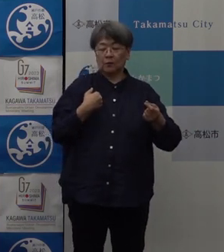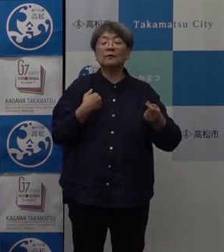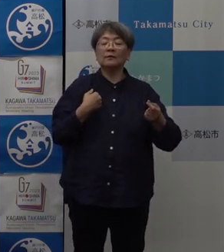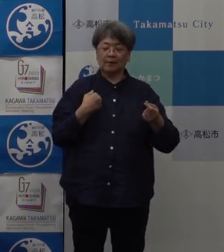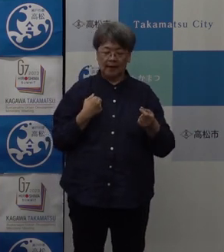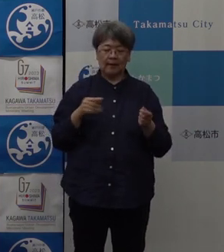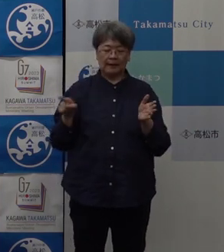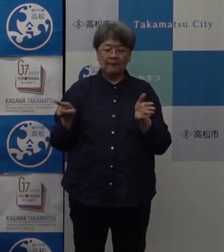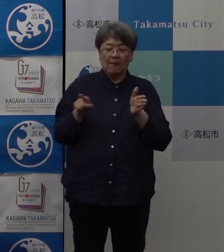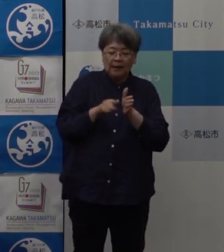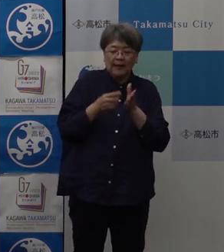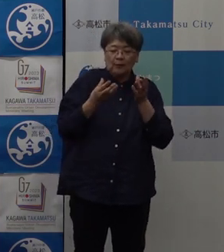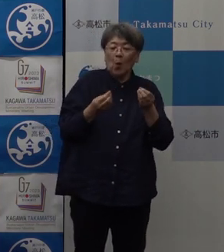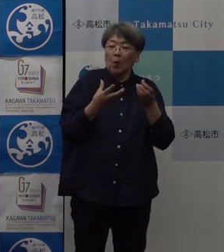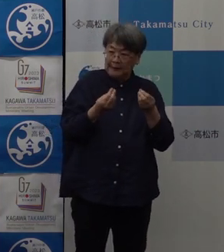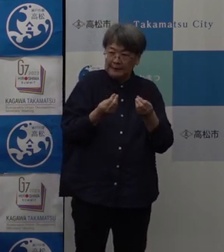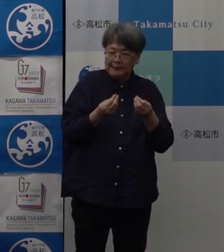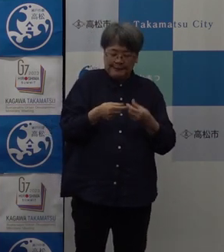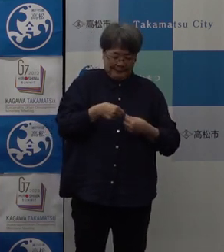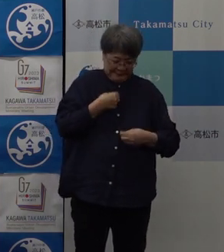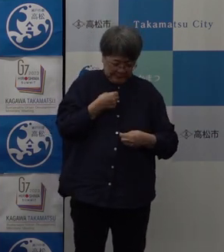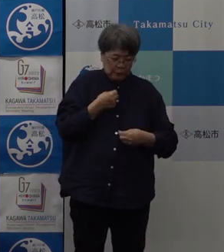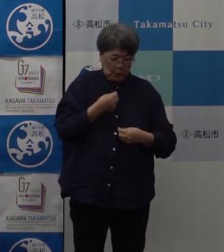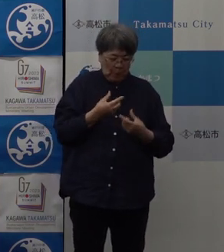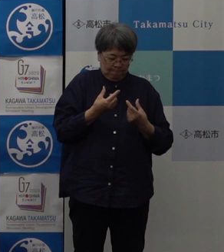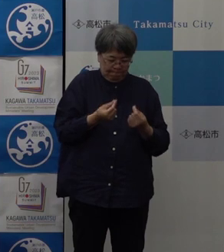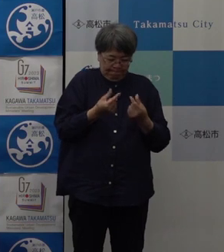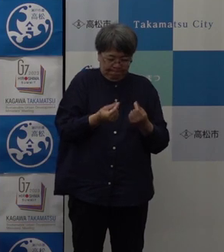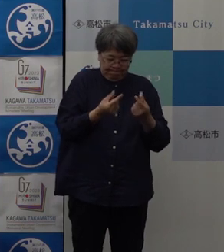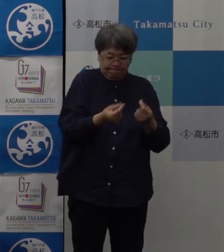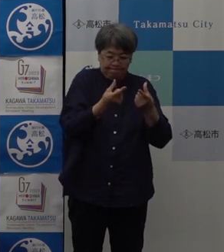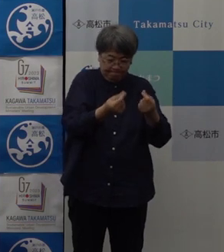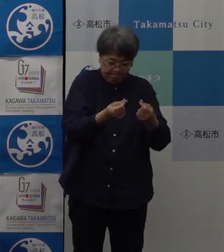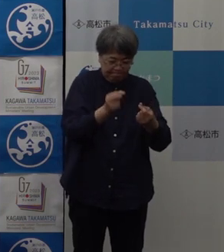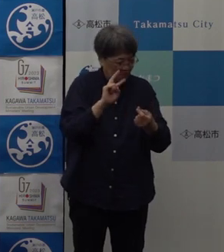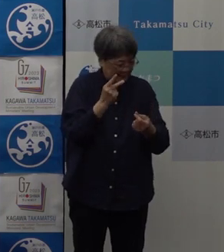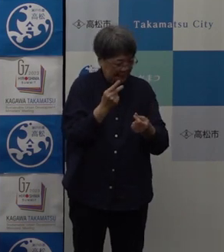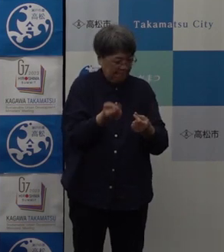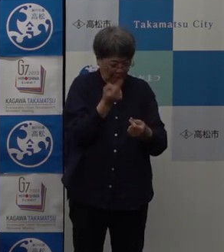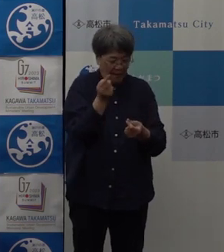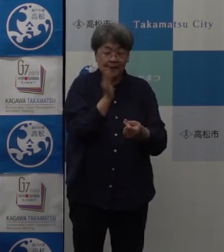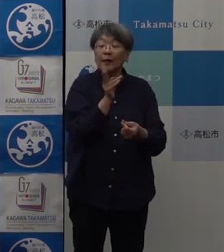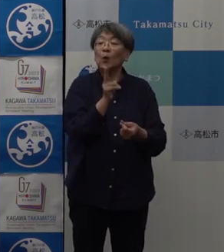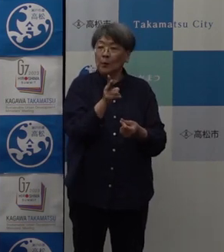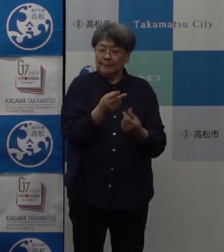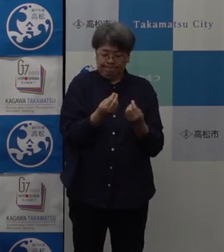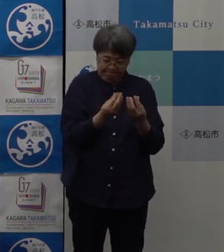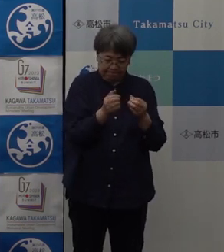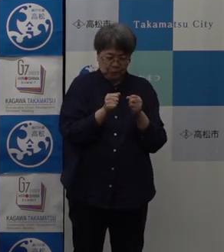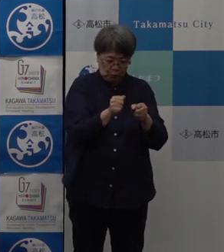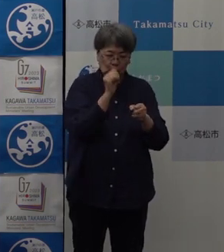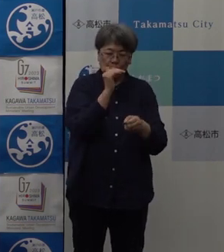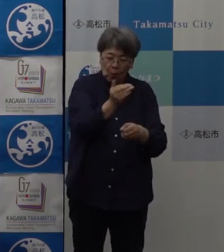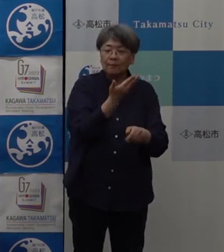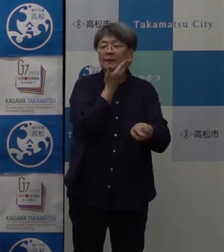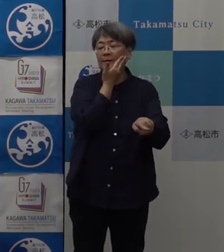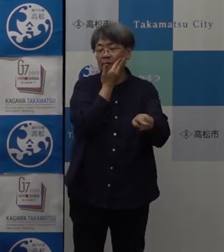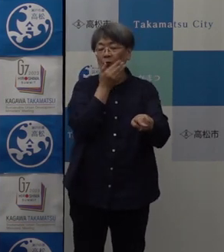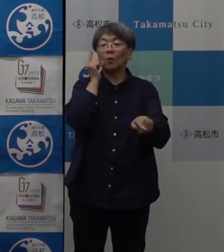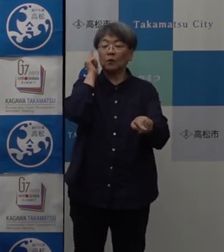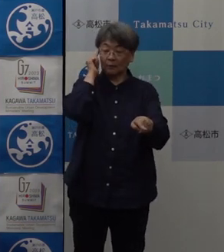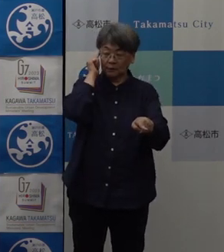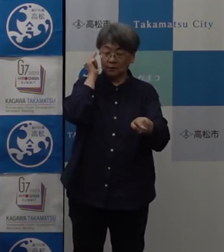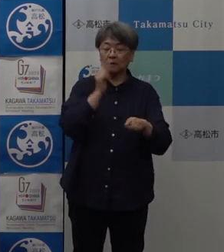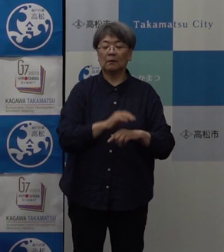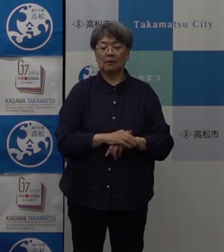れまで通り手順に従って間違いなきように徹底をしていくということが一番大事なのかなというふうに思っておるところで